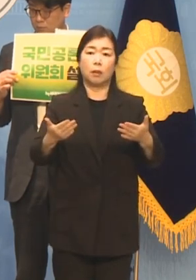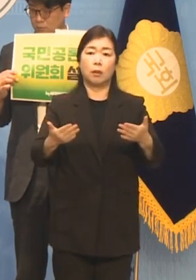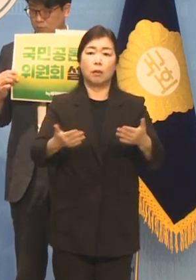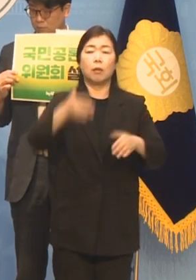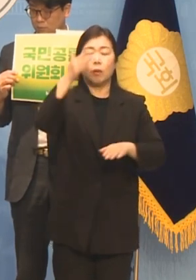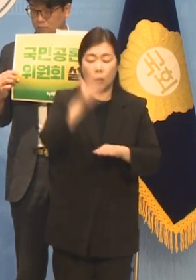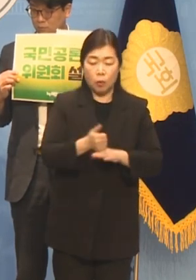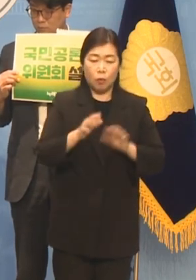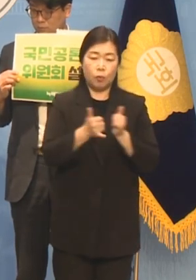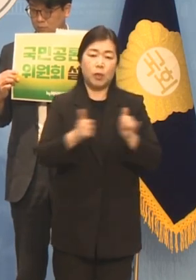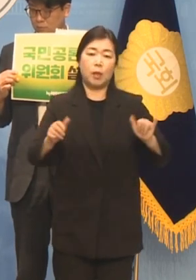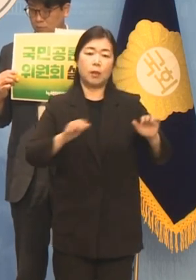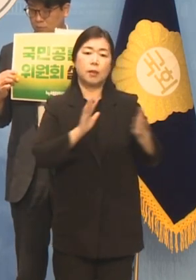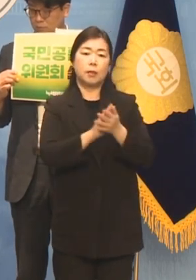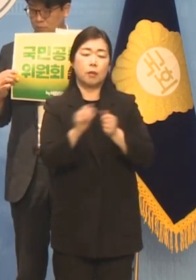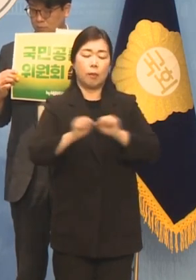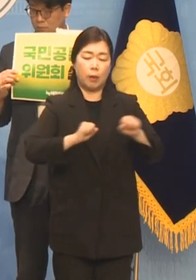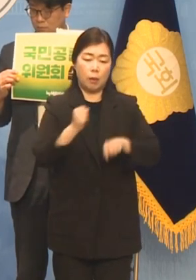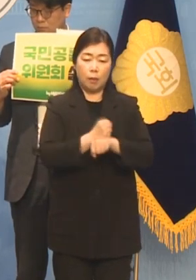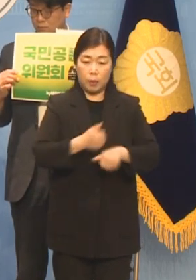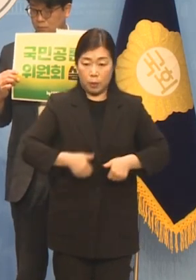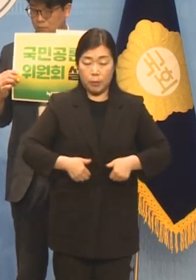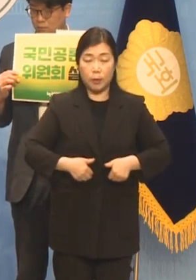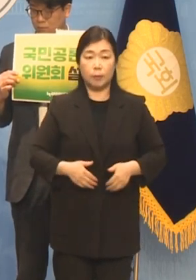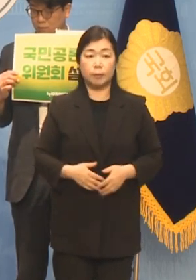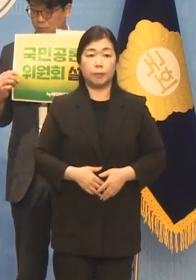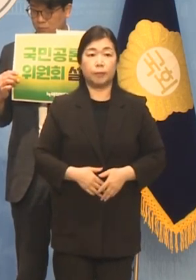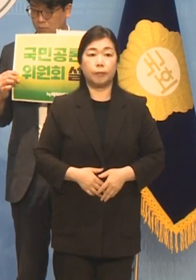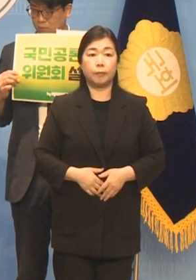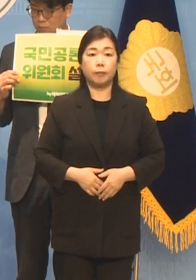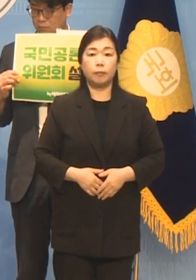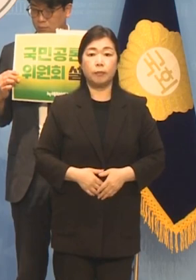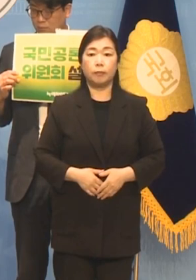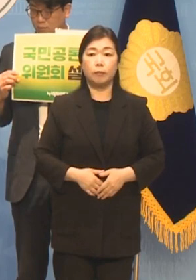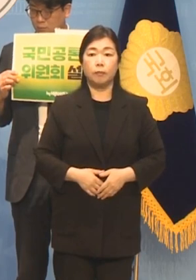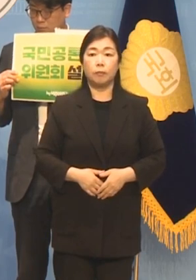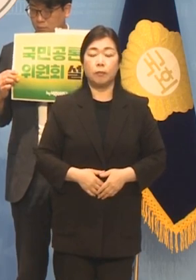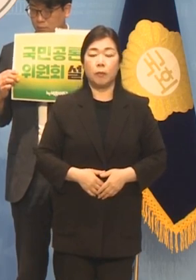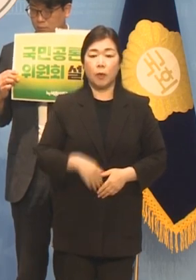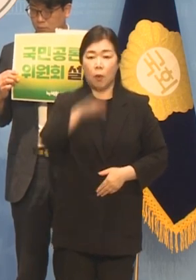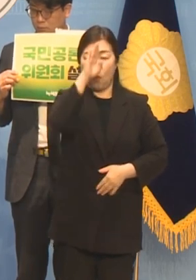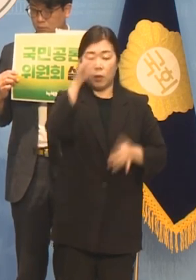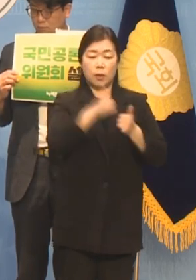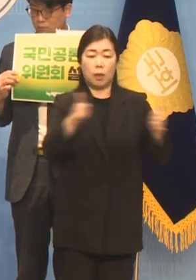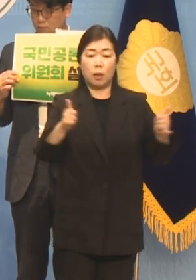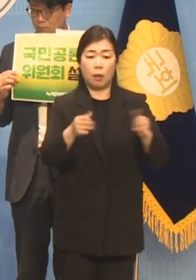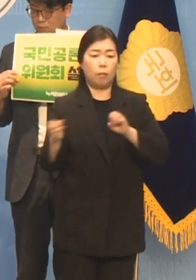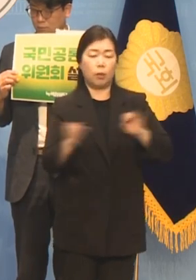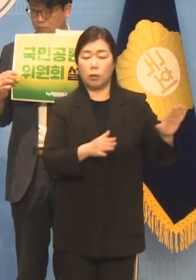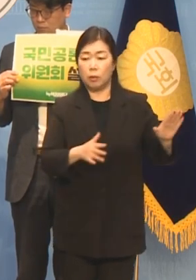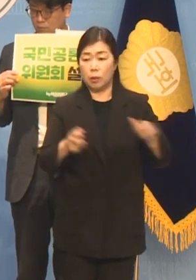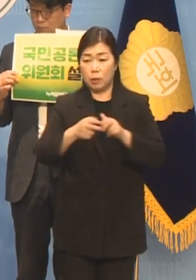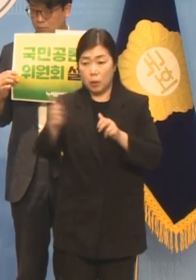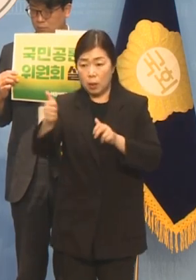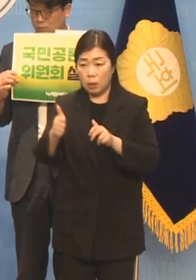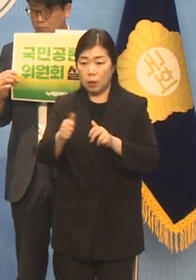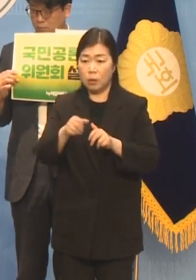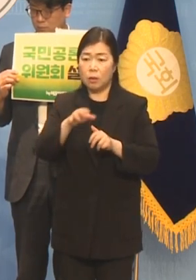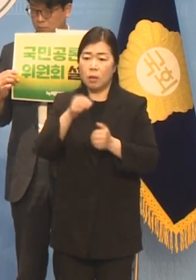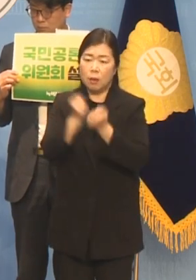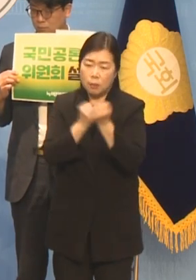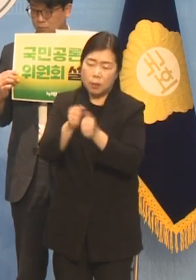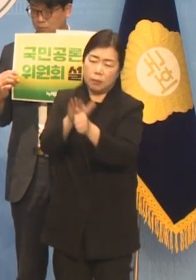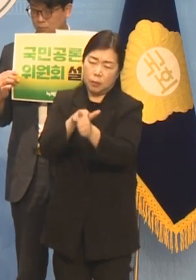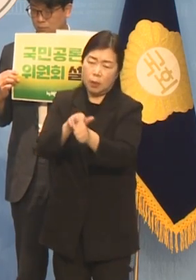직접 행동으로 나서야 합니다. 무책임하게 환자 곁을 떠난 의사들에게는 항의와 설득을,